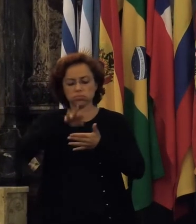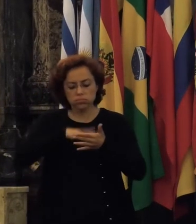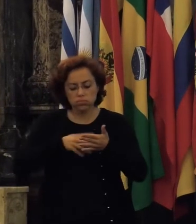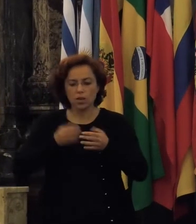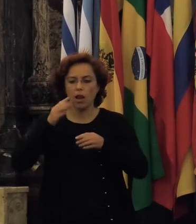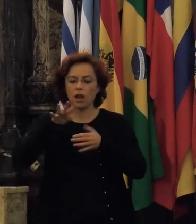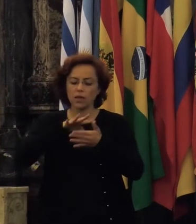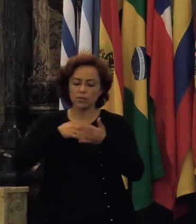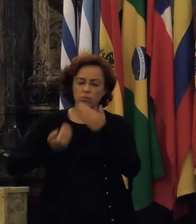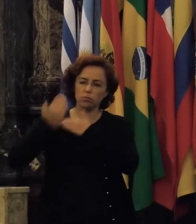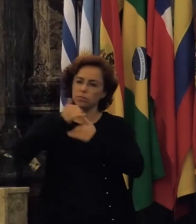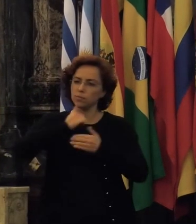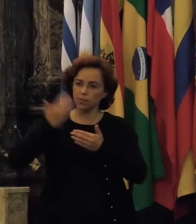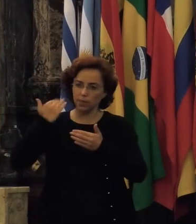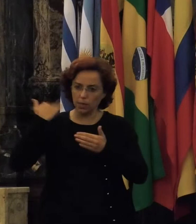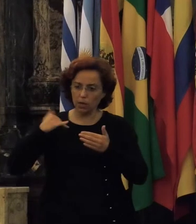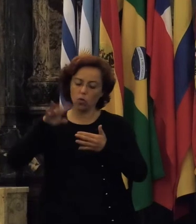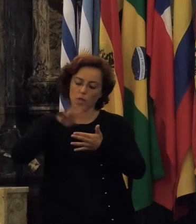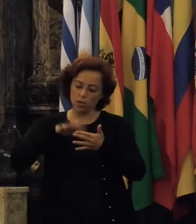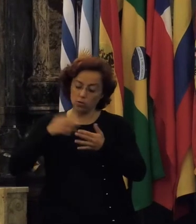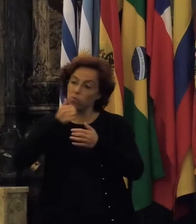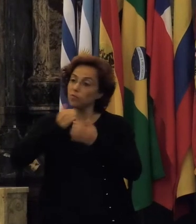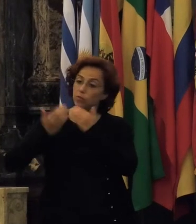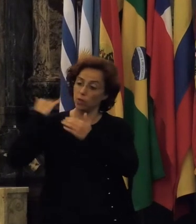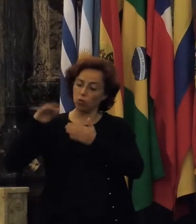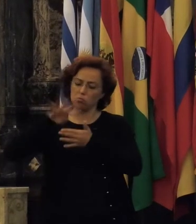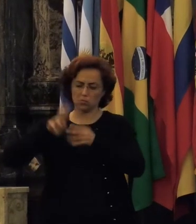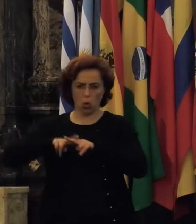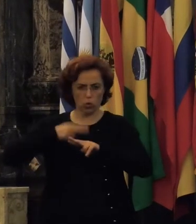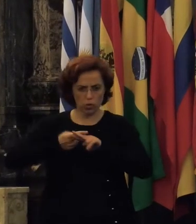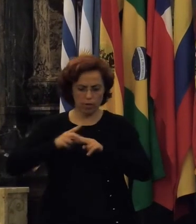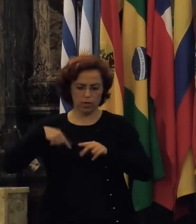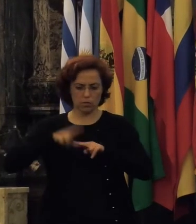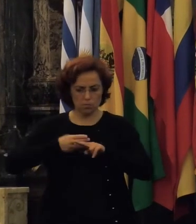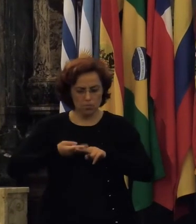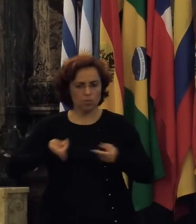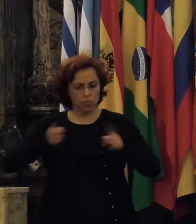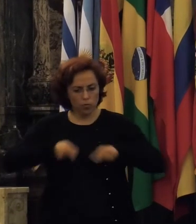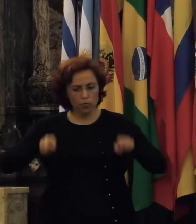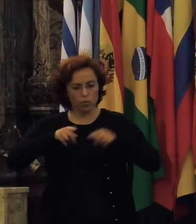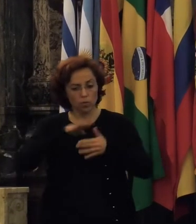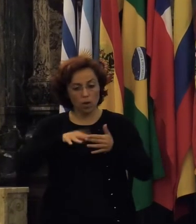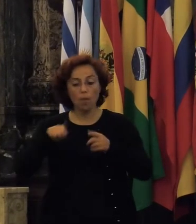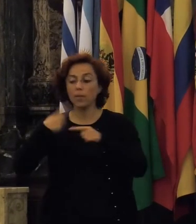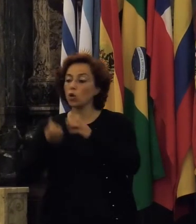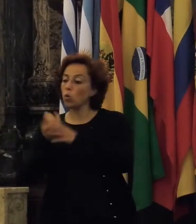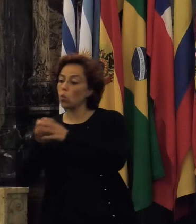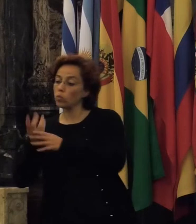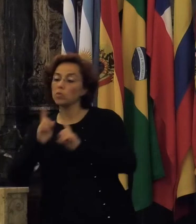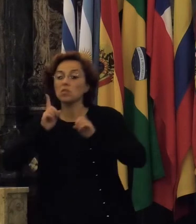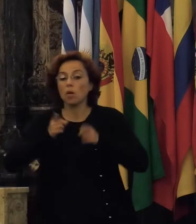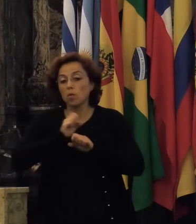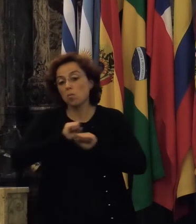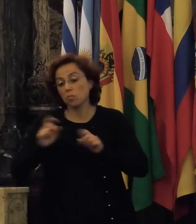revisando aquellas premisas que todavía están vigentes y otras que, bien, pudieron haber sido parte